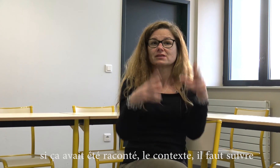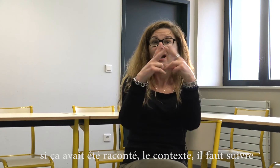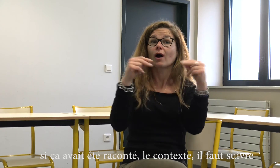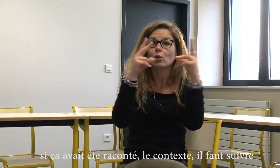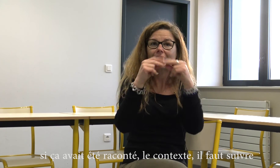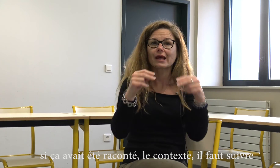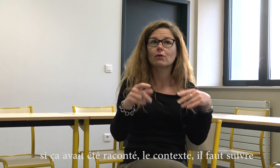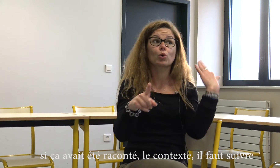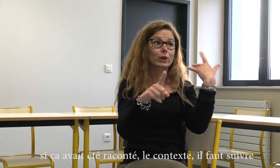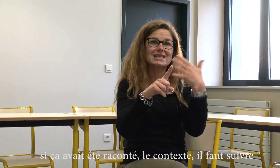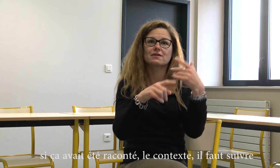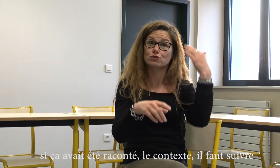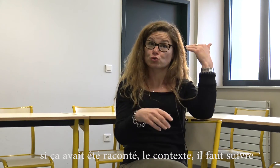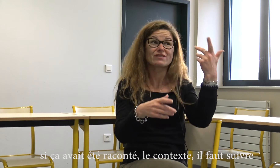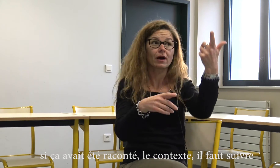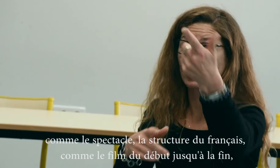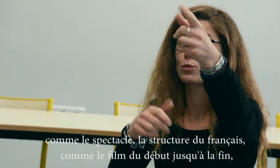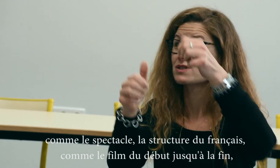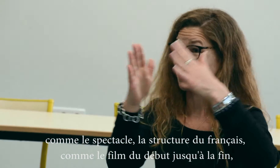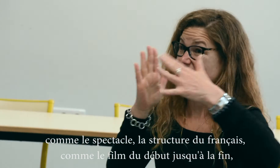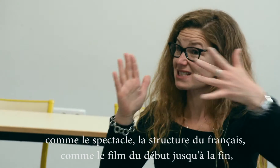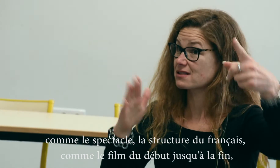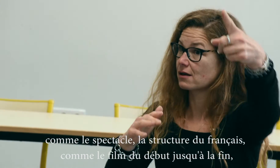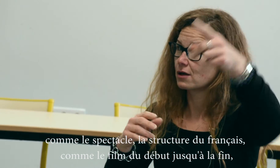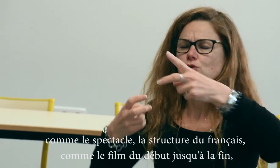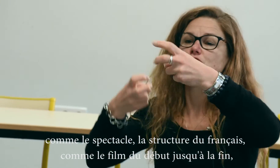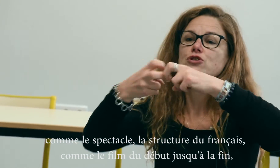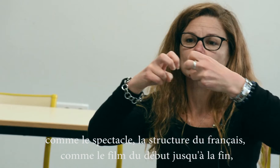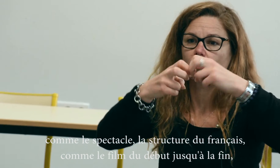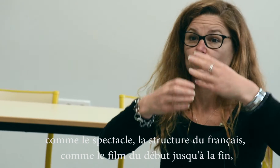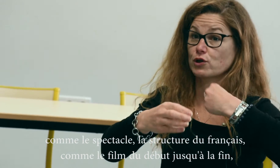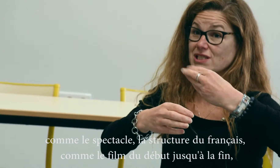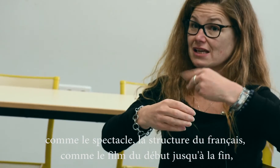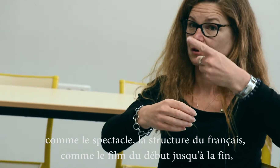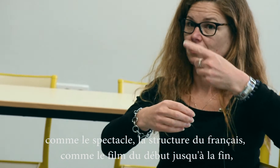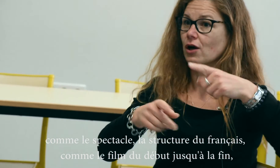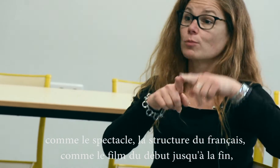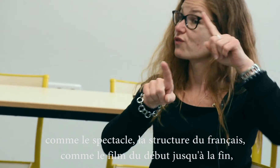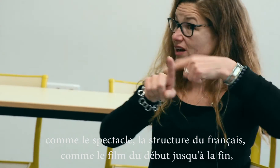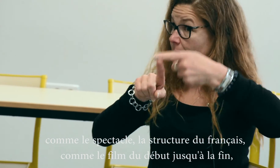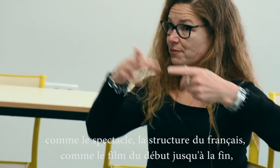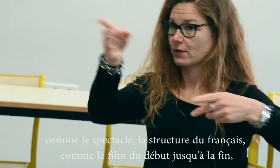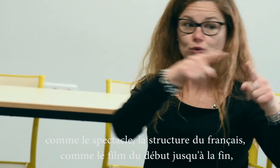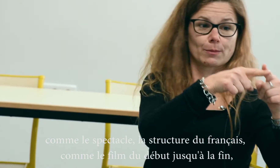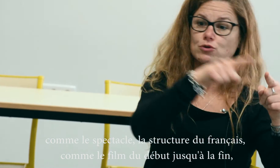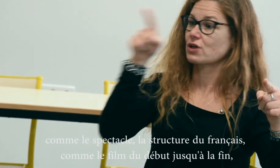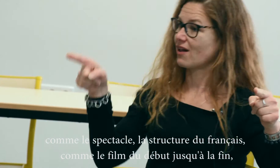C'est raconter le contexte, il faut suivre comme le syntaxe, une structure du français, comme un film, du début jusqu'à la